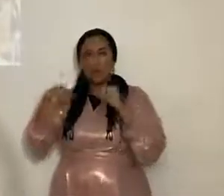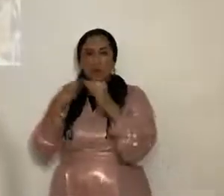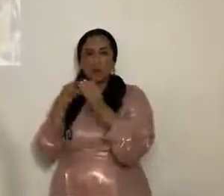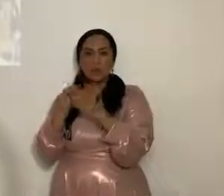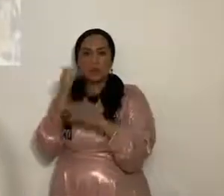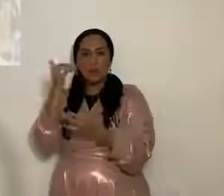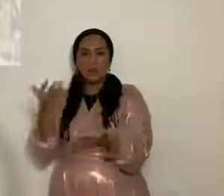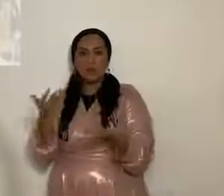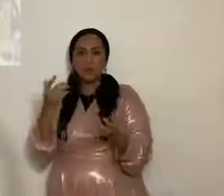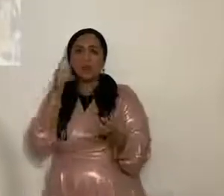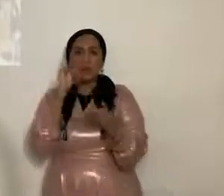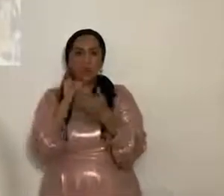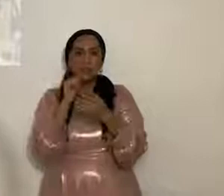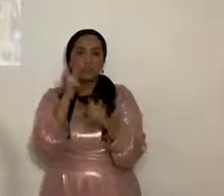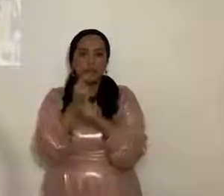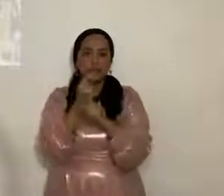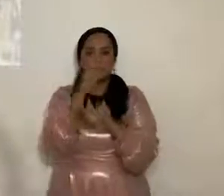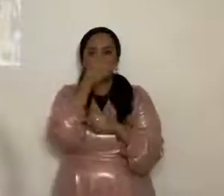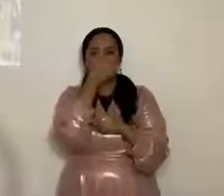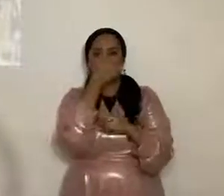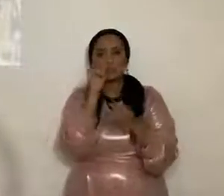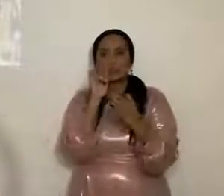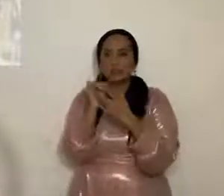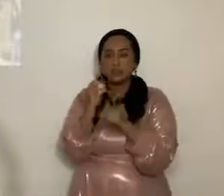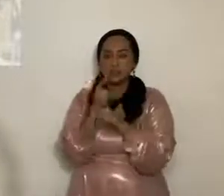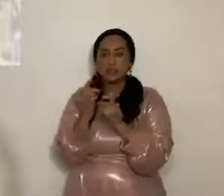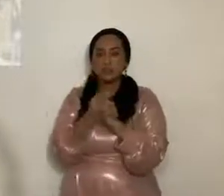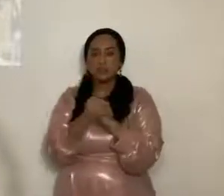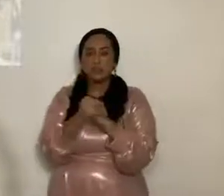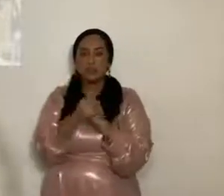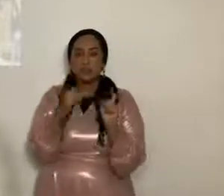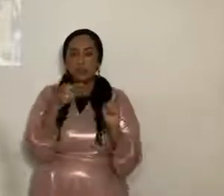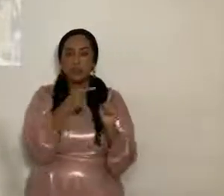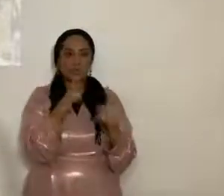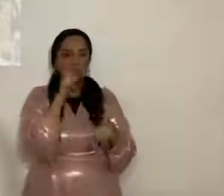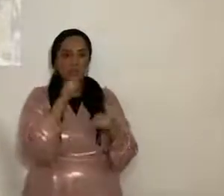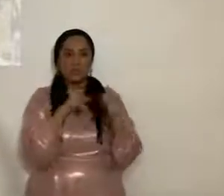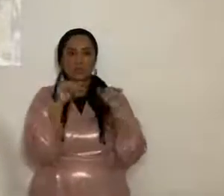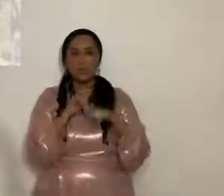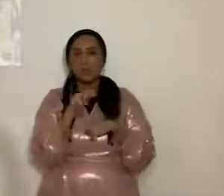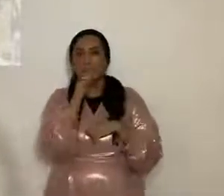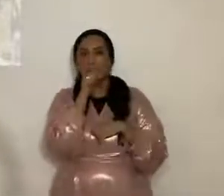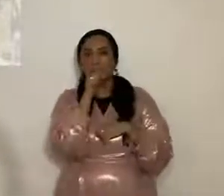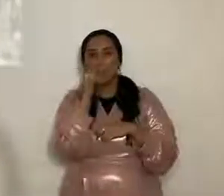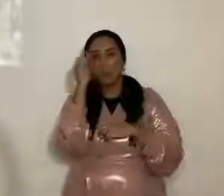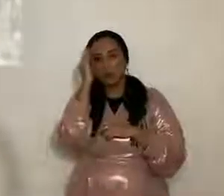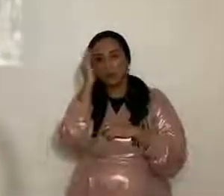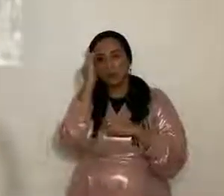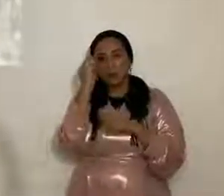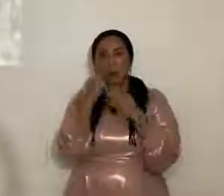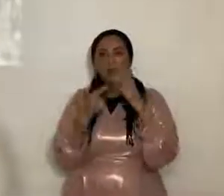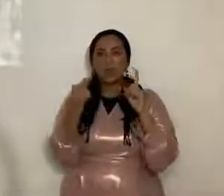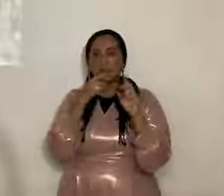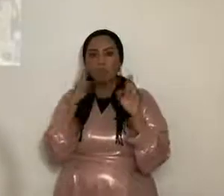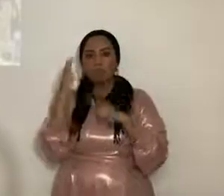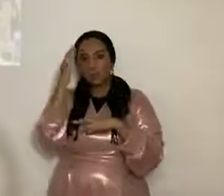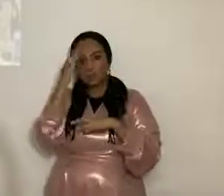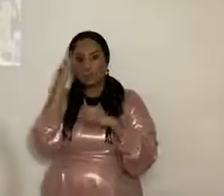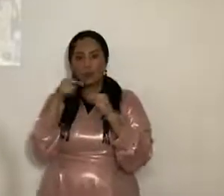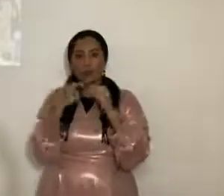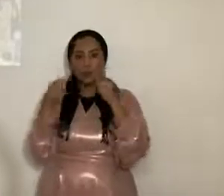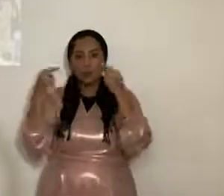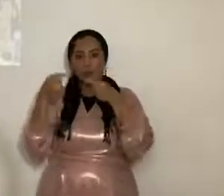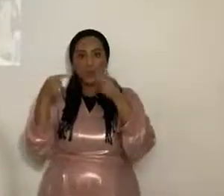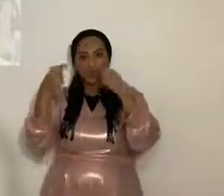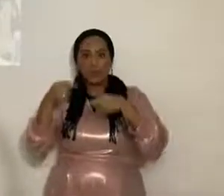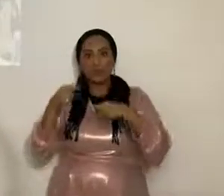complot? Porque era lo correcto. Era lo correcto. Él no se podía quedar callado sabiendo lo que sabía sobre este complot contra el